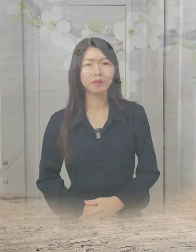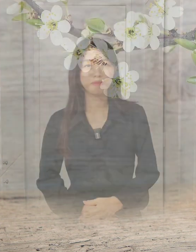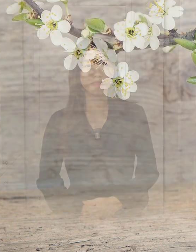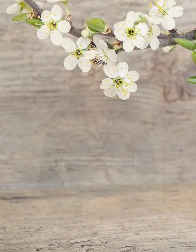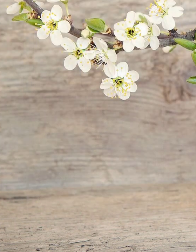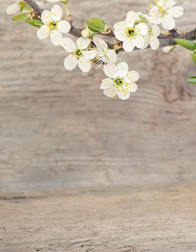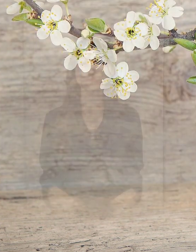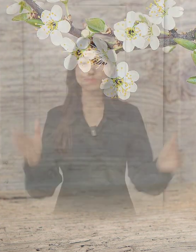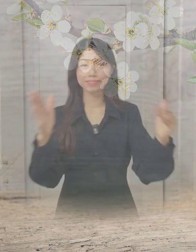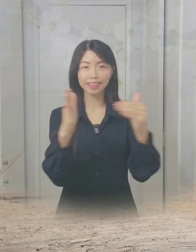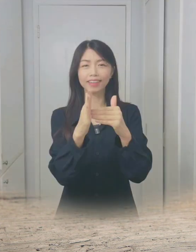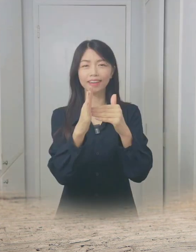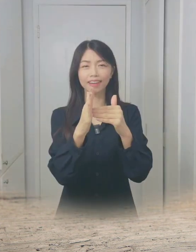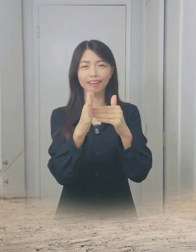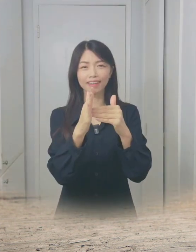표현하시면 됩니다.